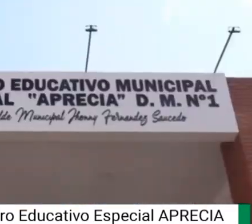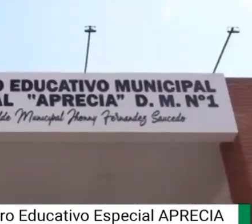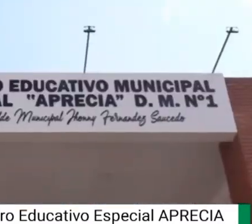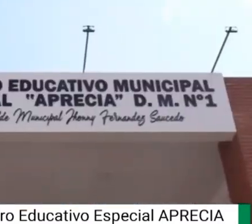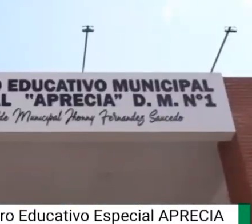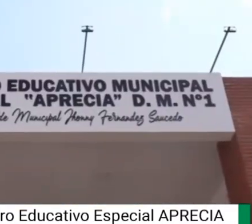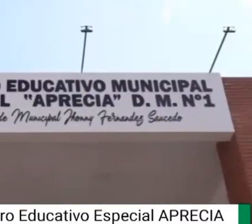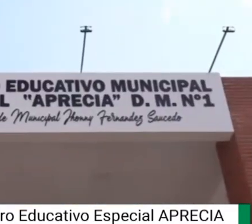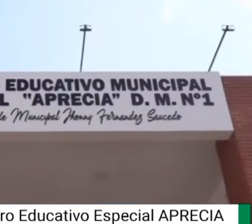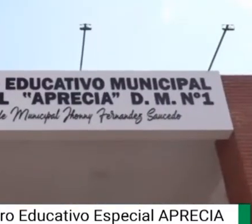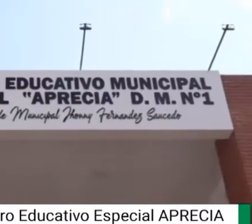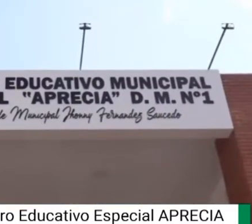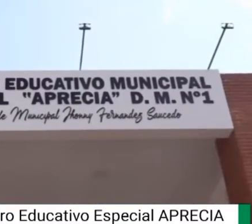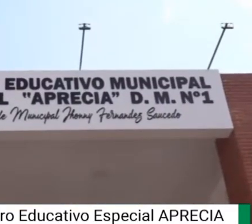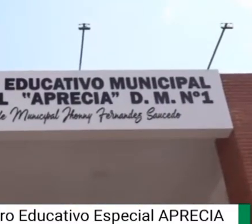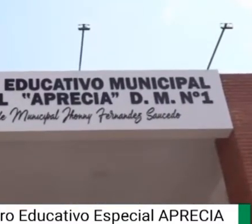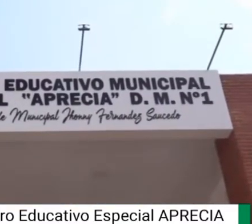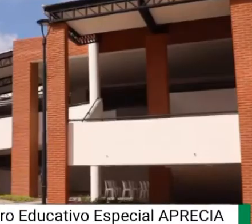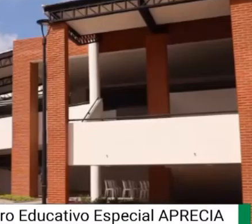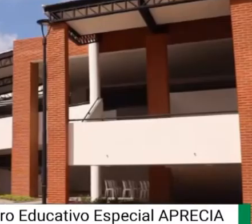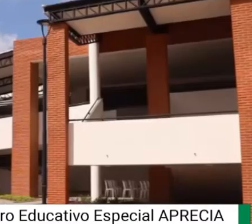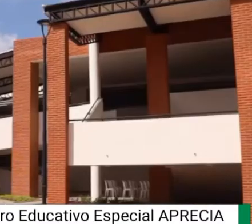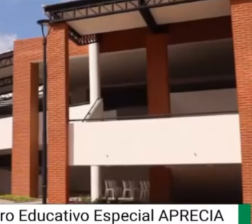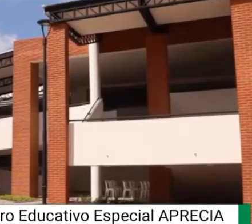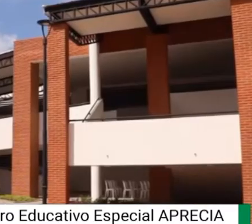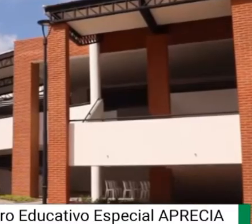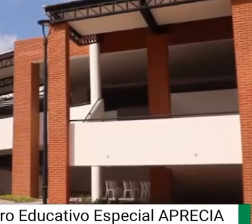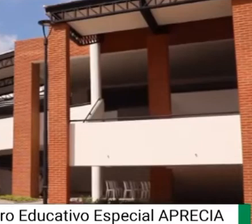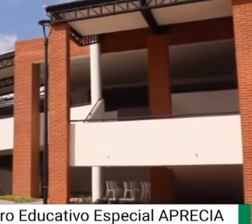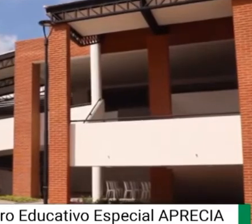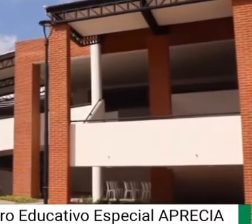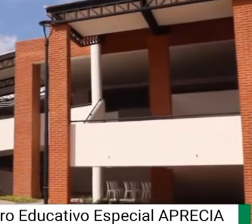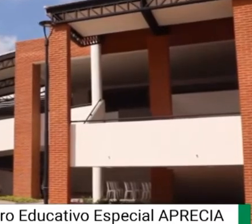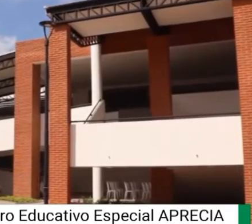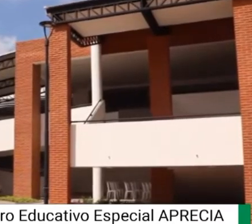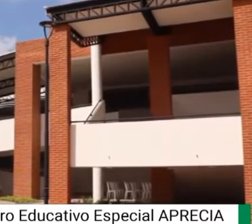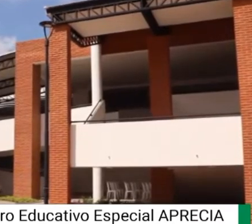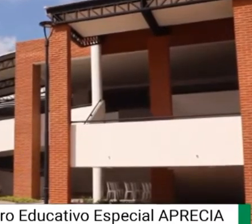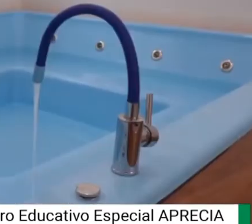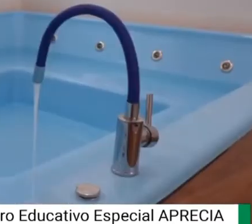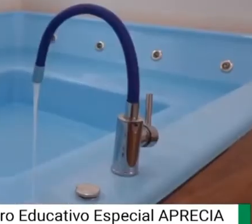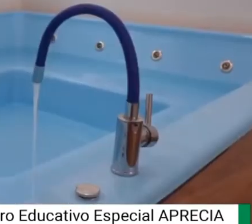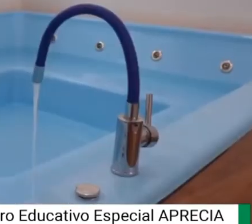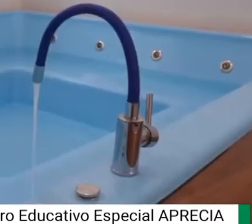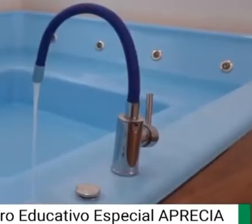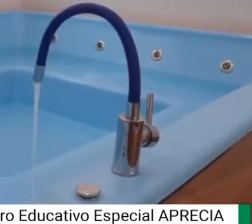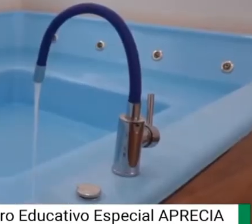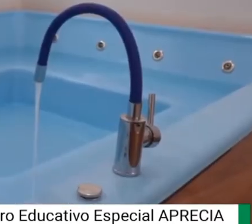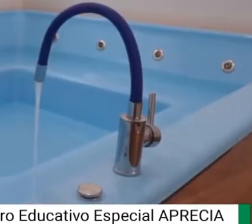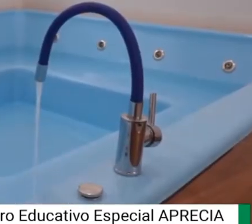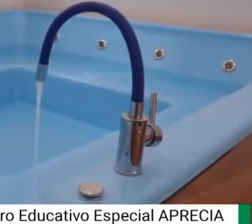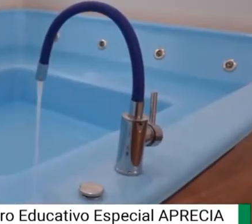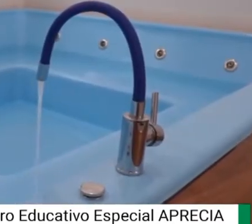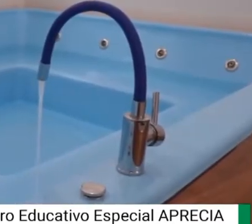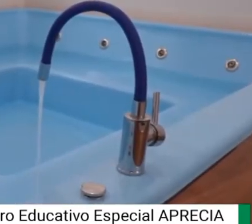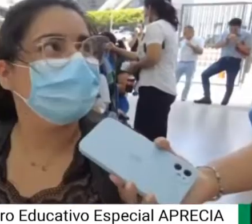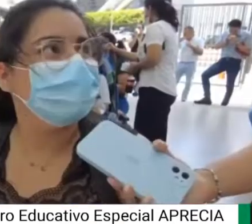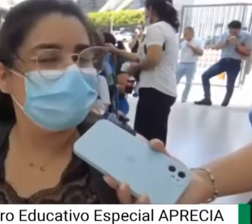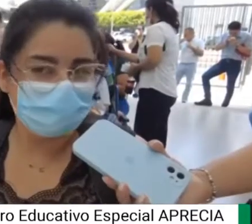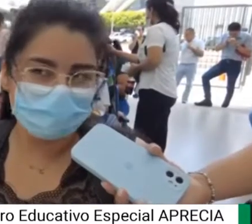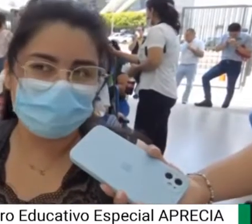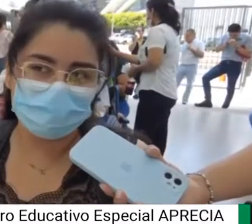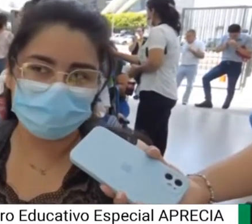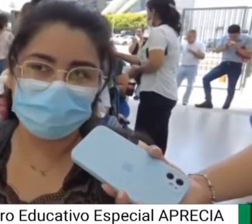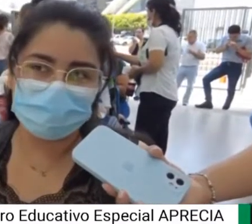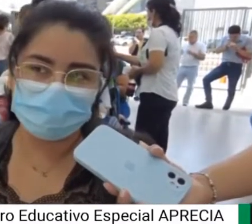y al final se dio. Realmente nos sentimos orgullosos de lo que se cumplió el objetivo. Y gracias, pues aquí a él le va a ayudar